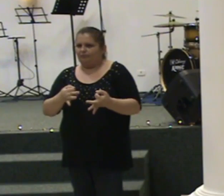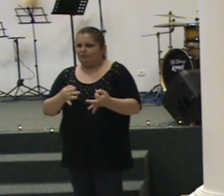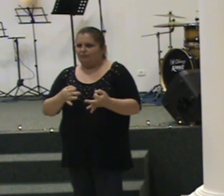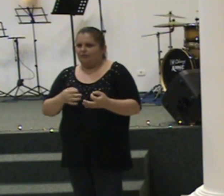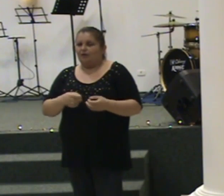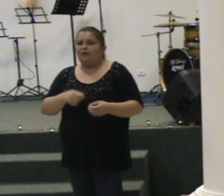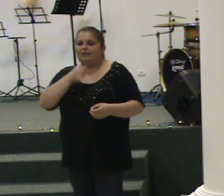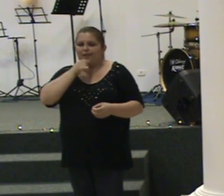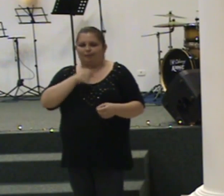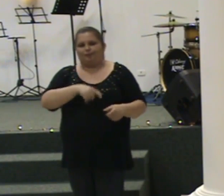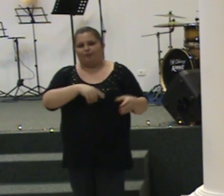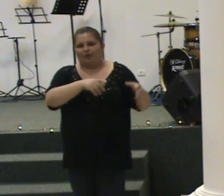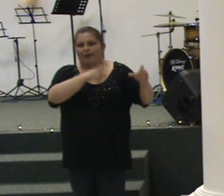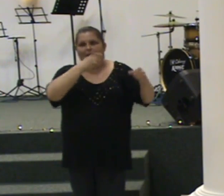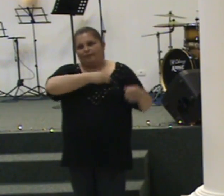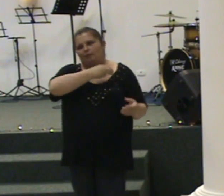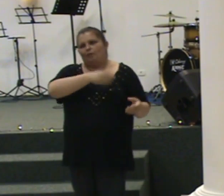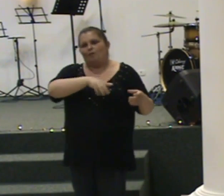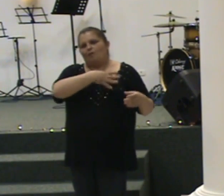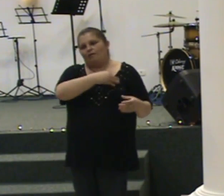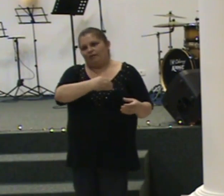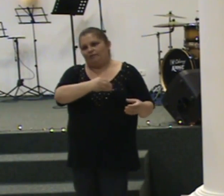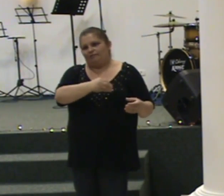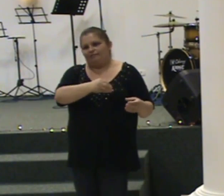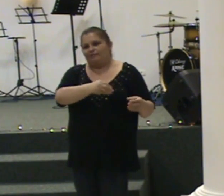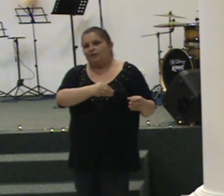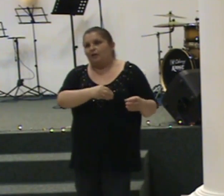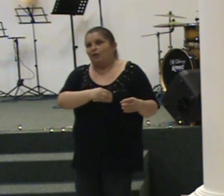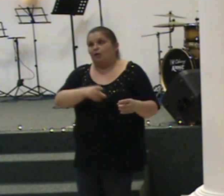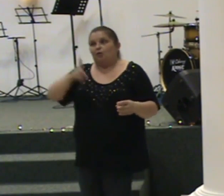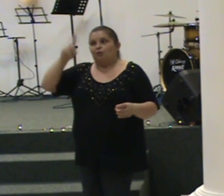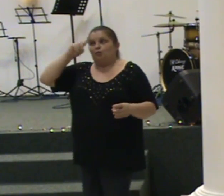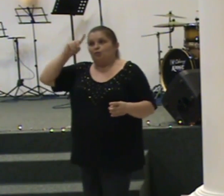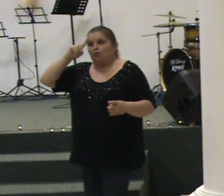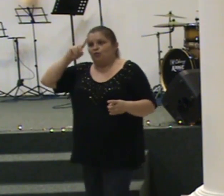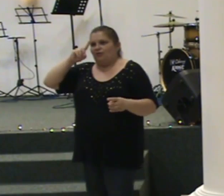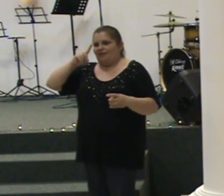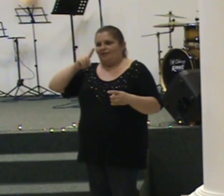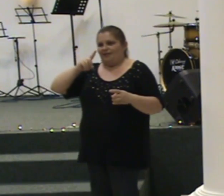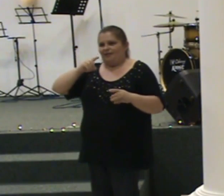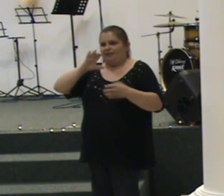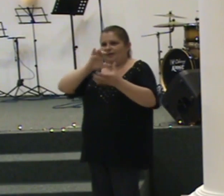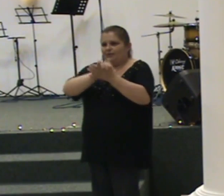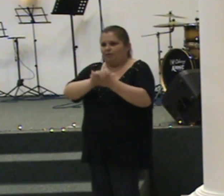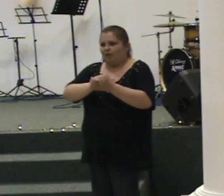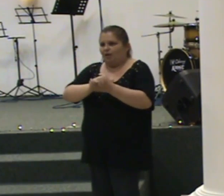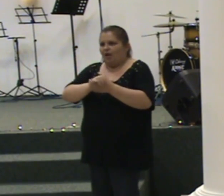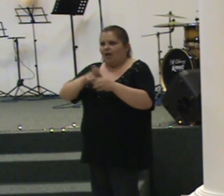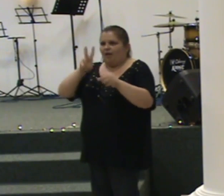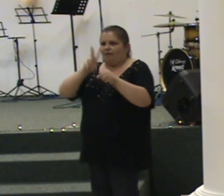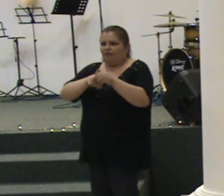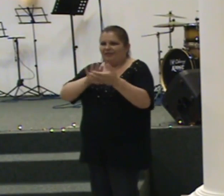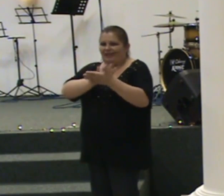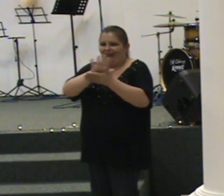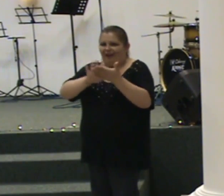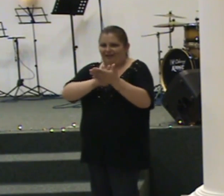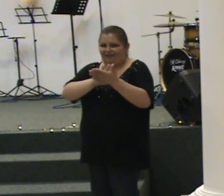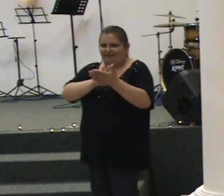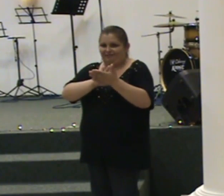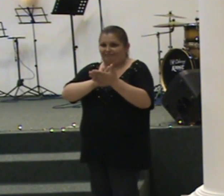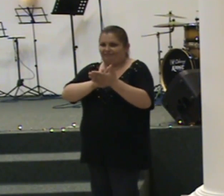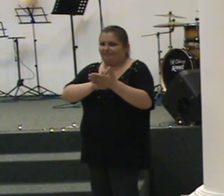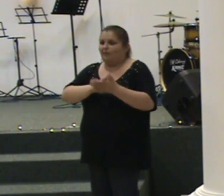dada em casamento chegasse na noite de núpcia, ela não fosse mais virgem, o